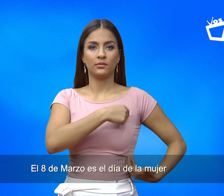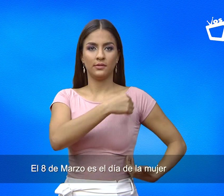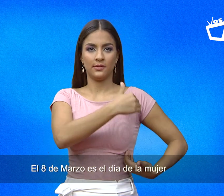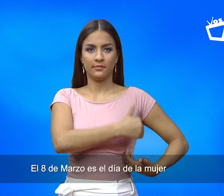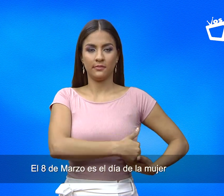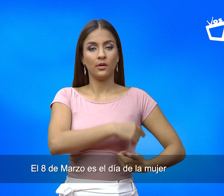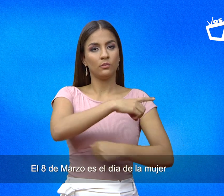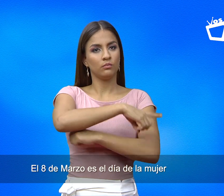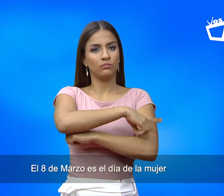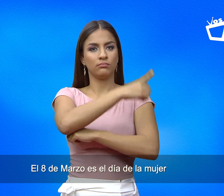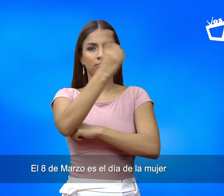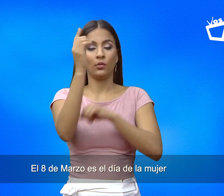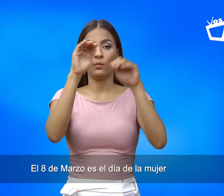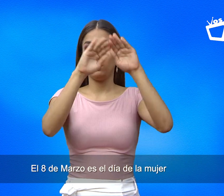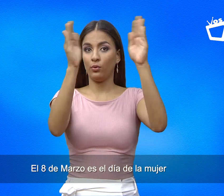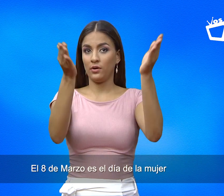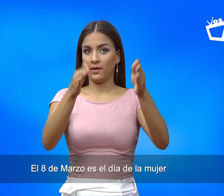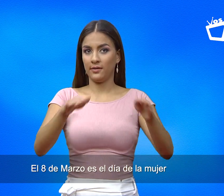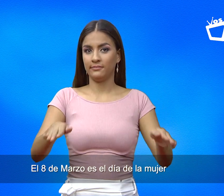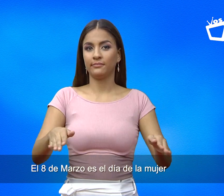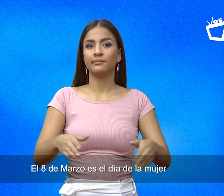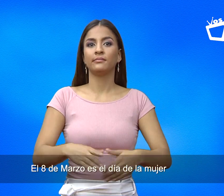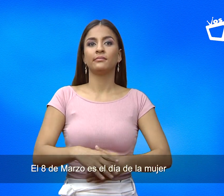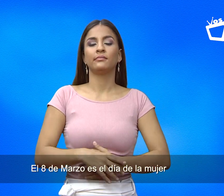el 8 de marzo es el día de la mujer